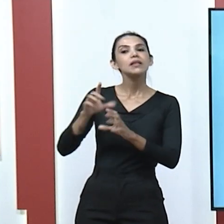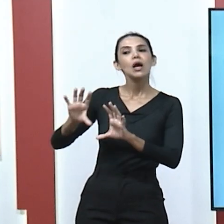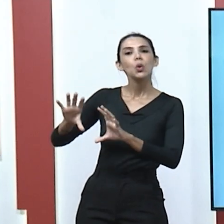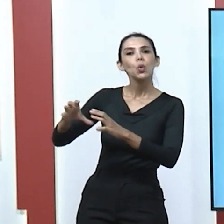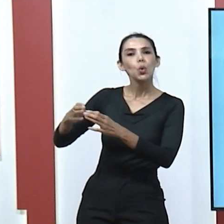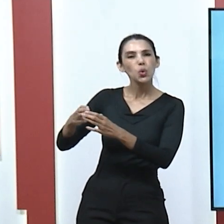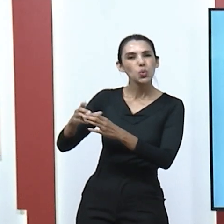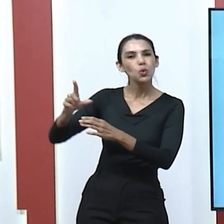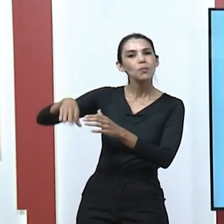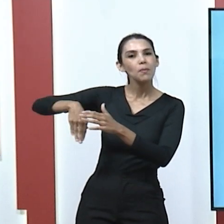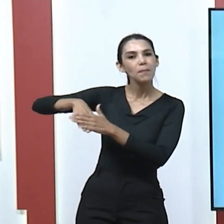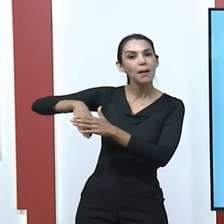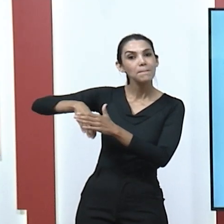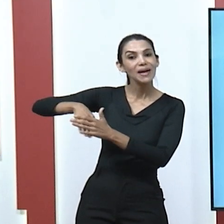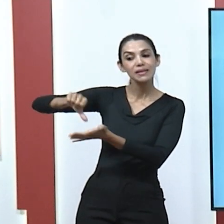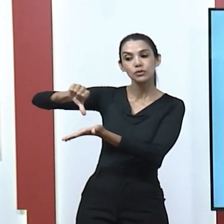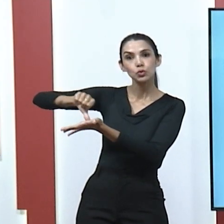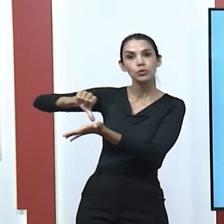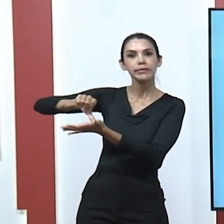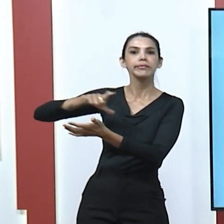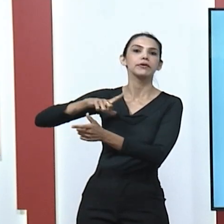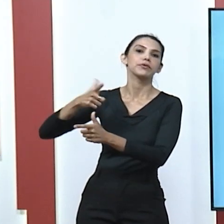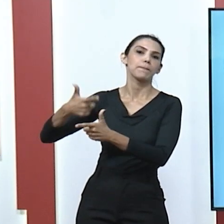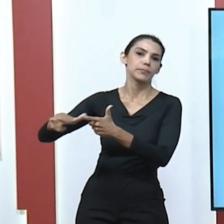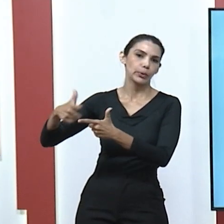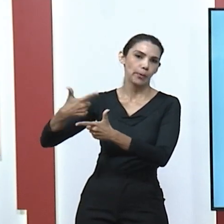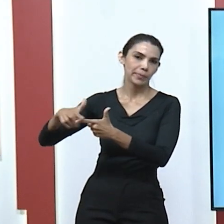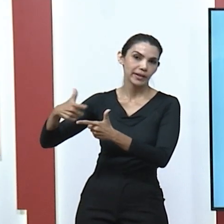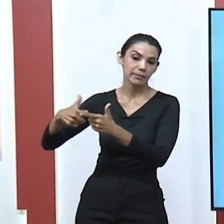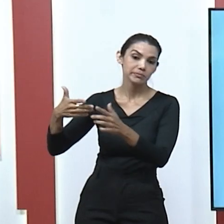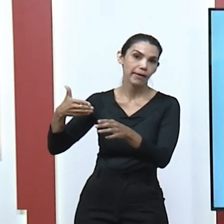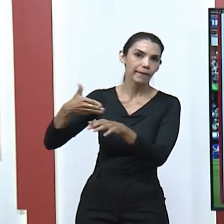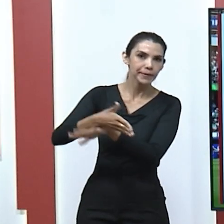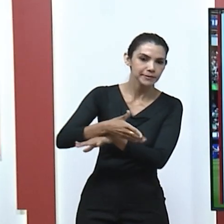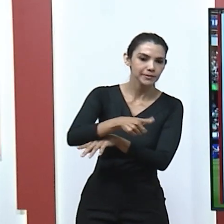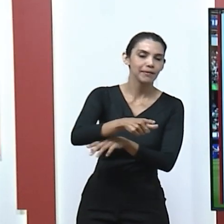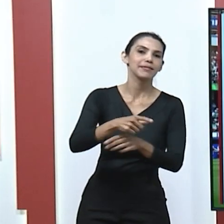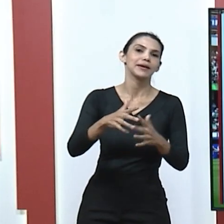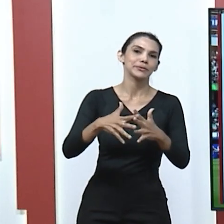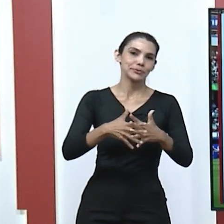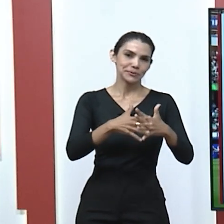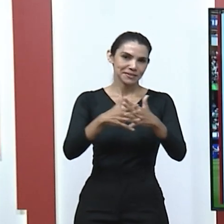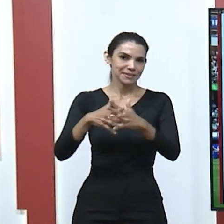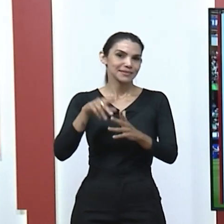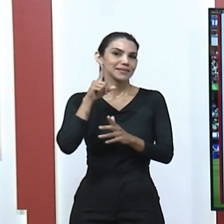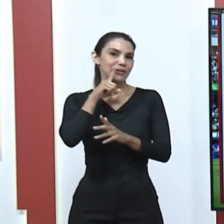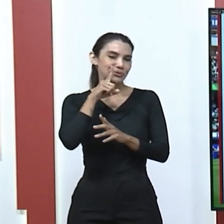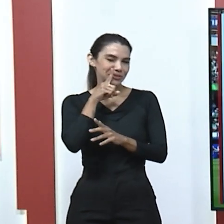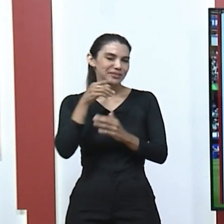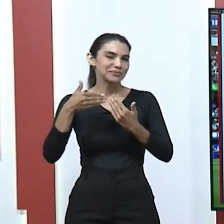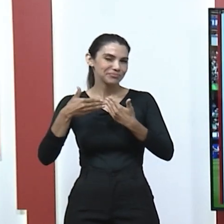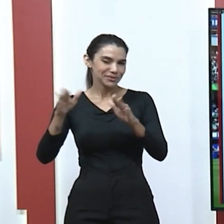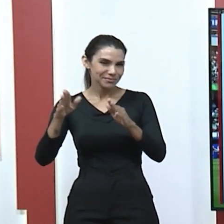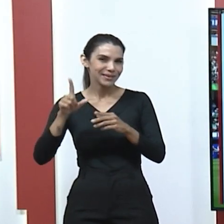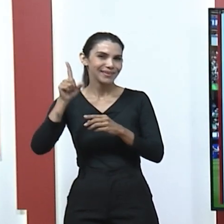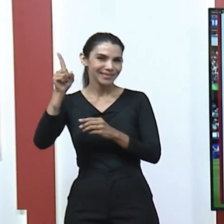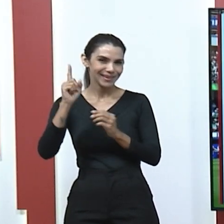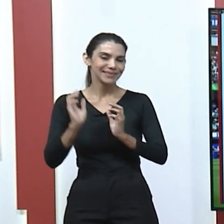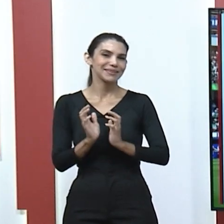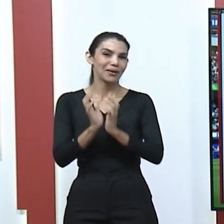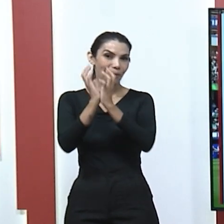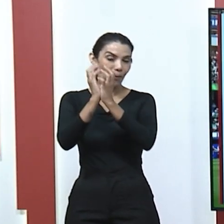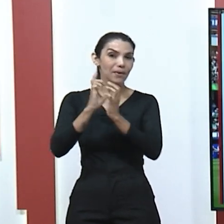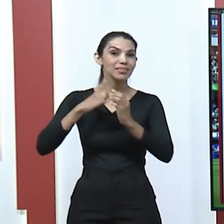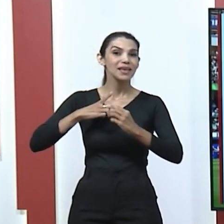enfrentou problemas de imigração nos Estados Unidos após a estreia na Copa do Mundo. Depois do empate em 2-2